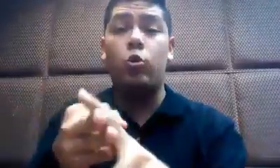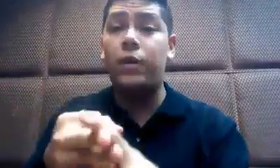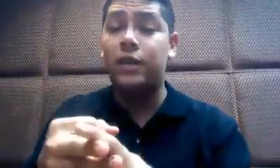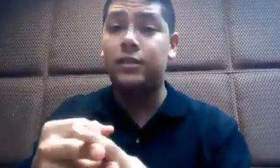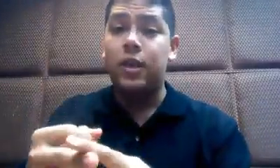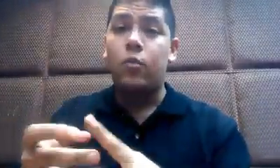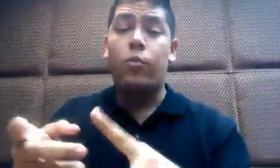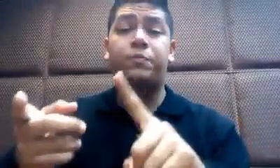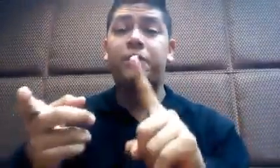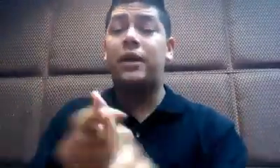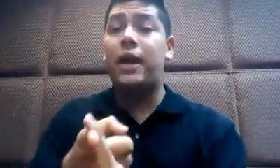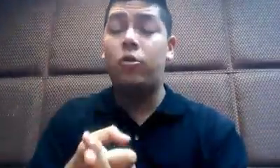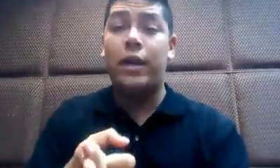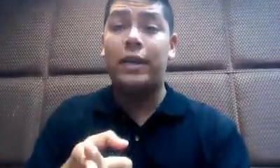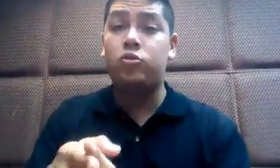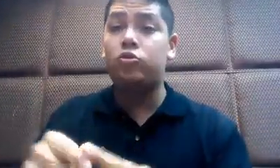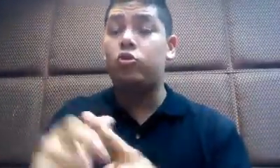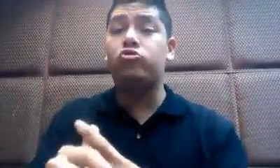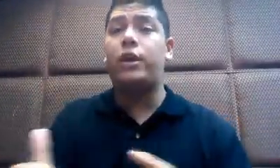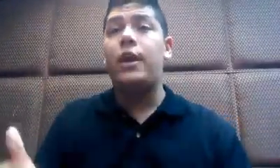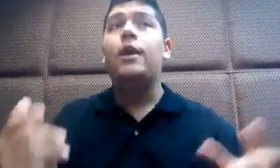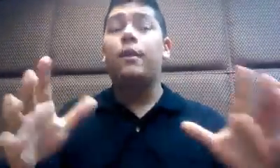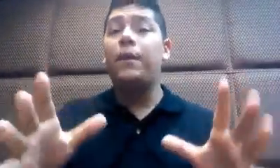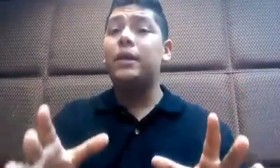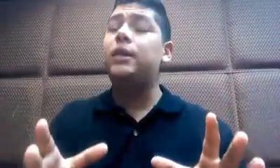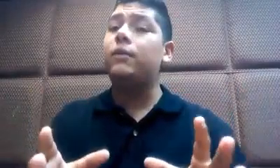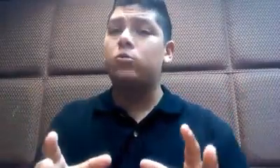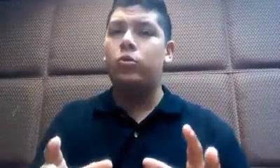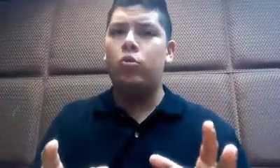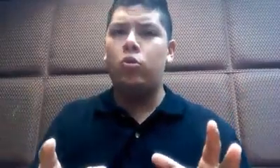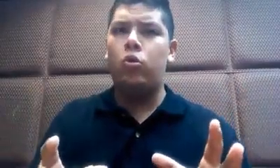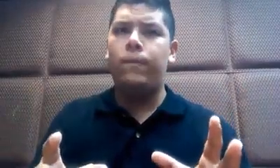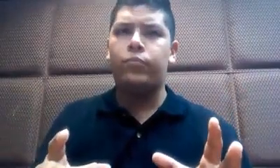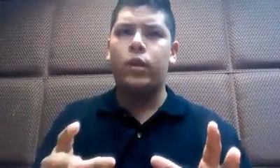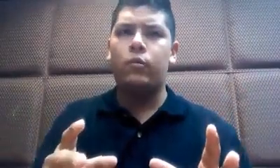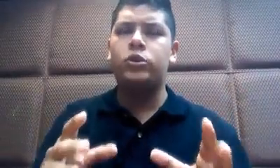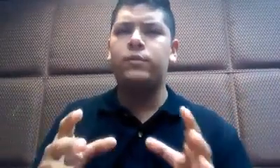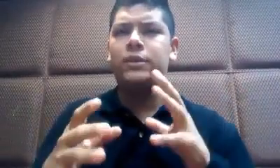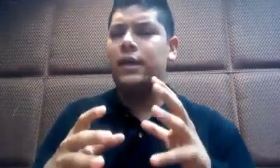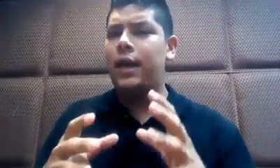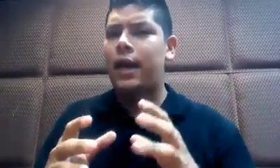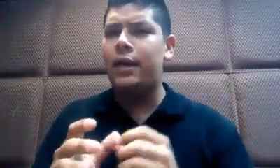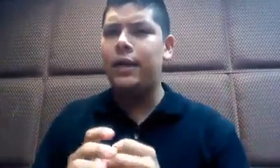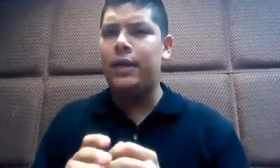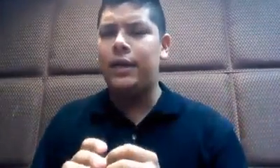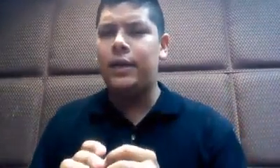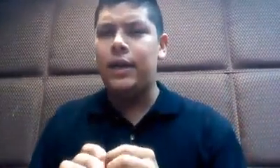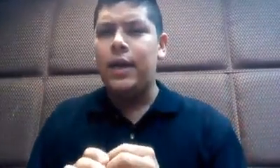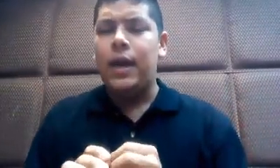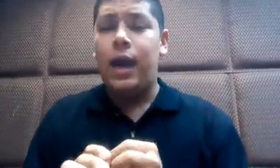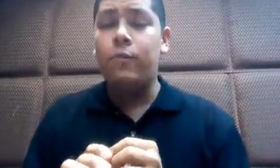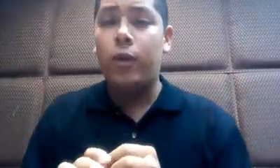lluvias, puedes pasar aeronazos, o no sé. También las chavas, cuando muchas veces hay mujeres